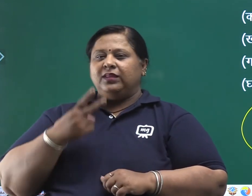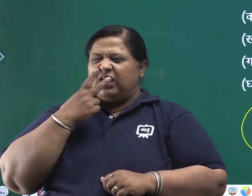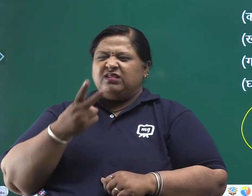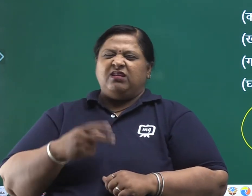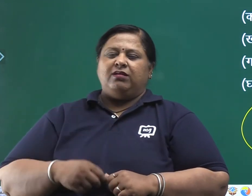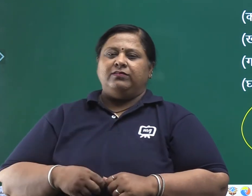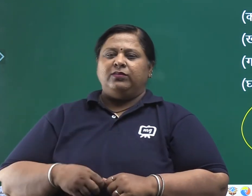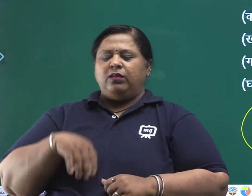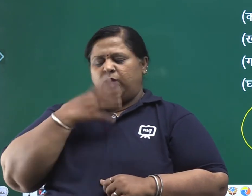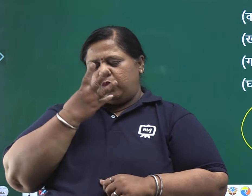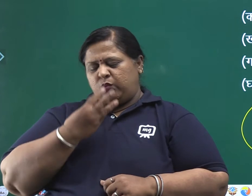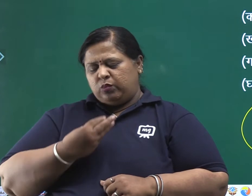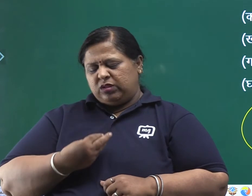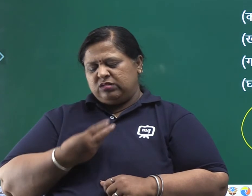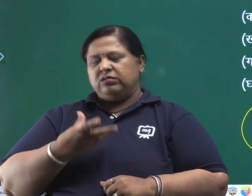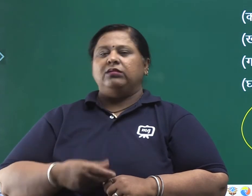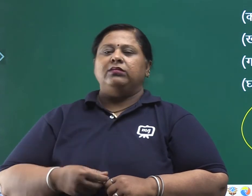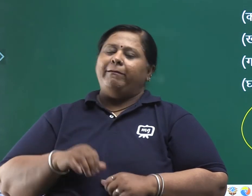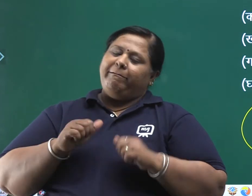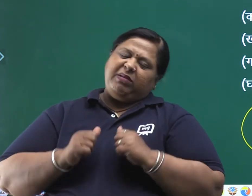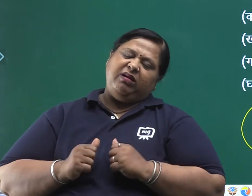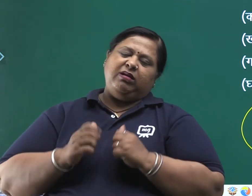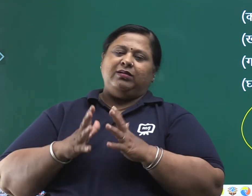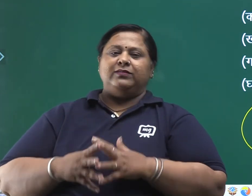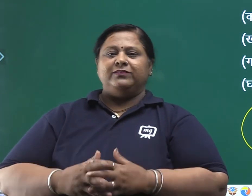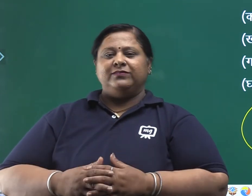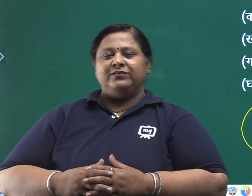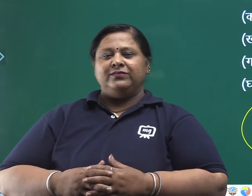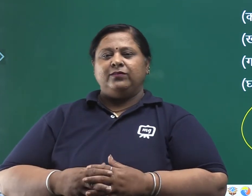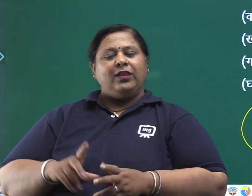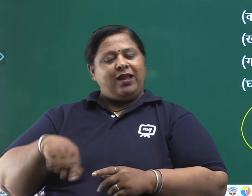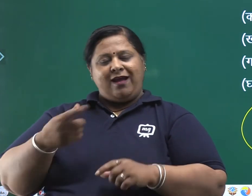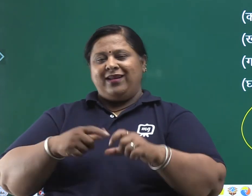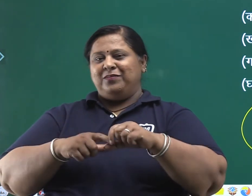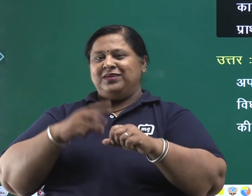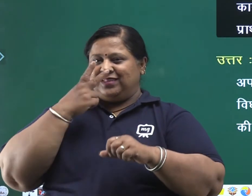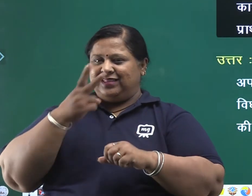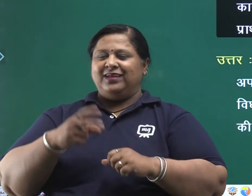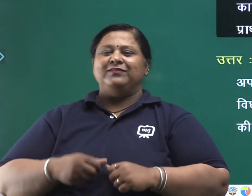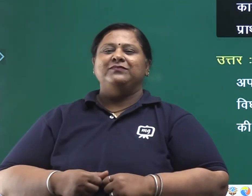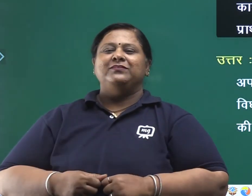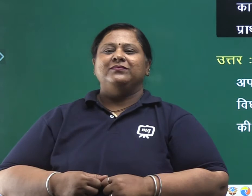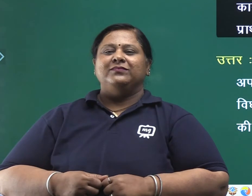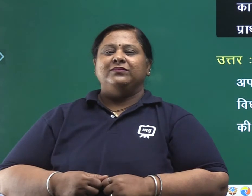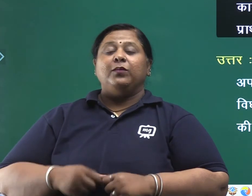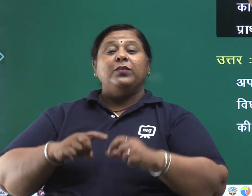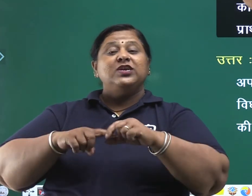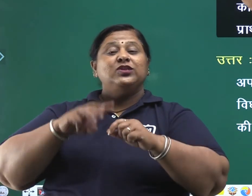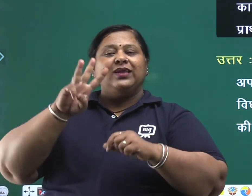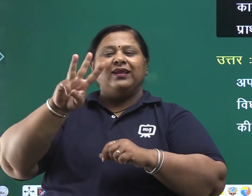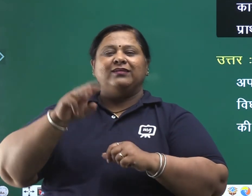कैसा उदास सा बैठा है। आगे का प्रश्न देखते हैं। प्रश्न